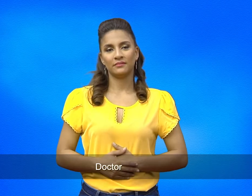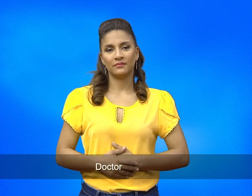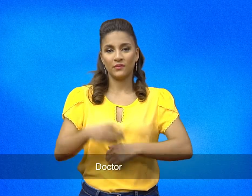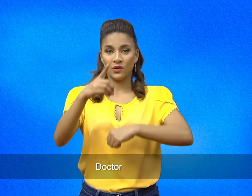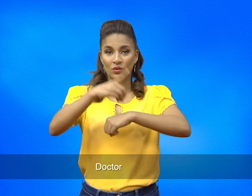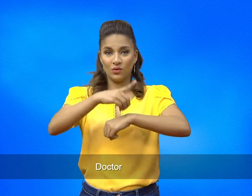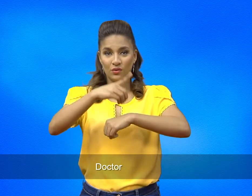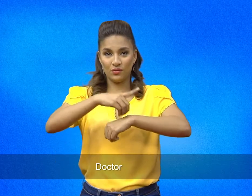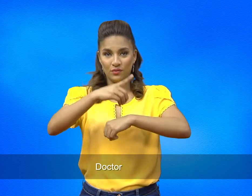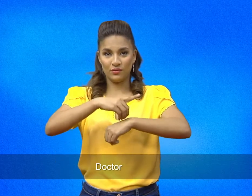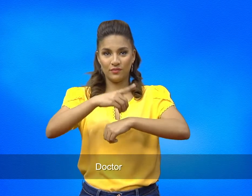dr